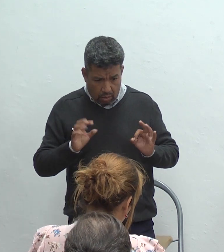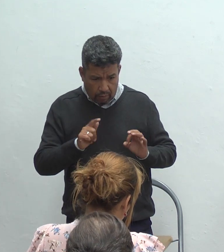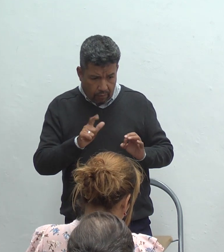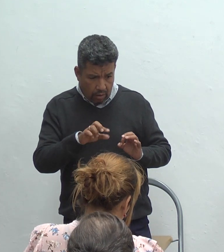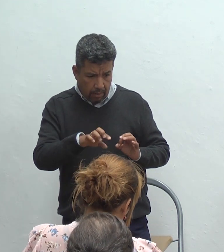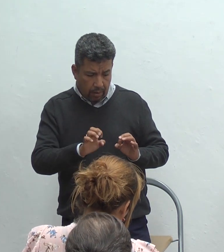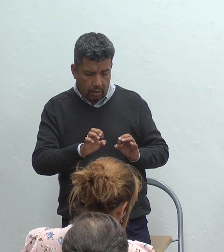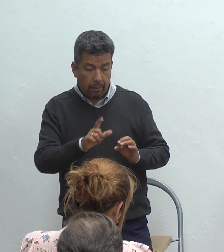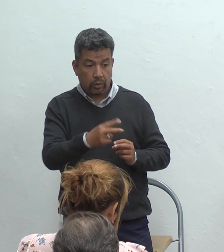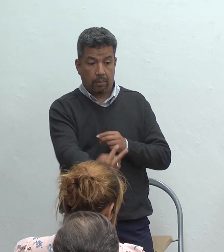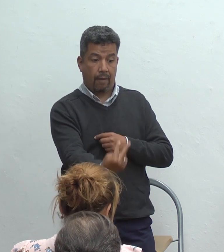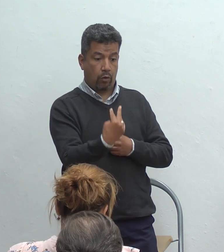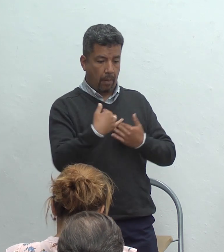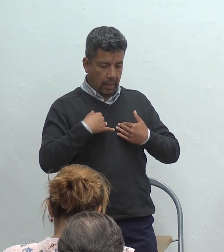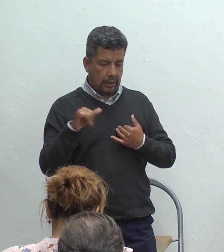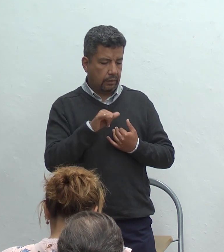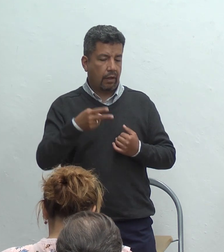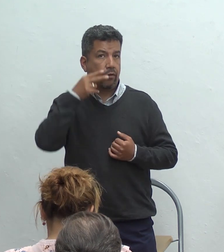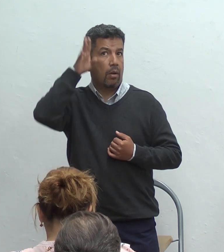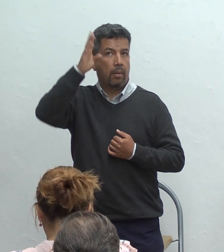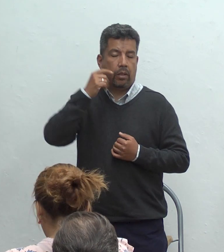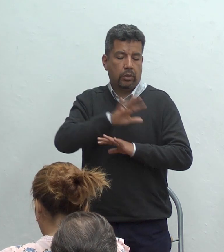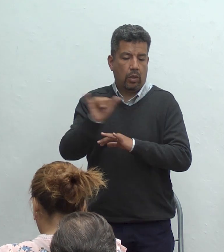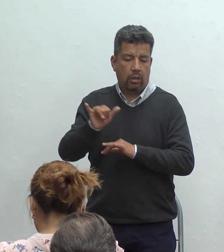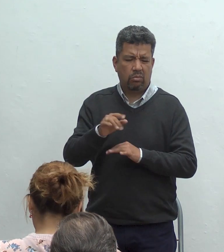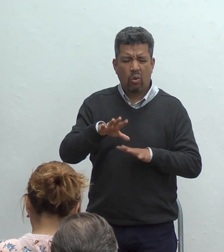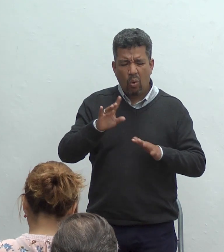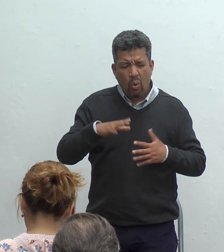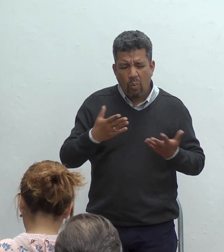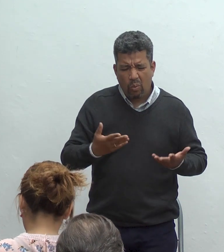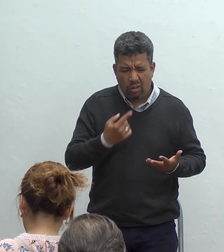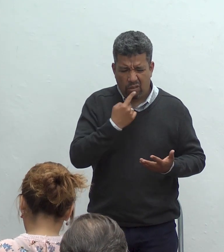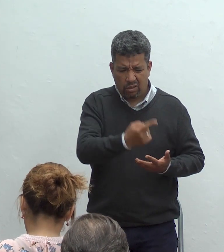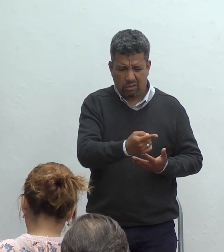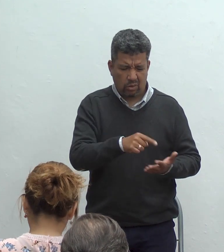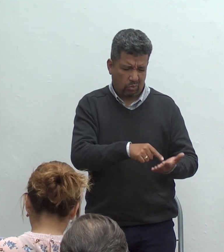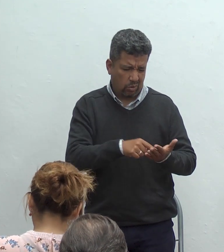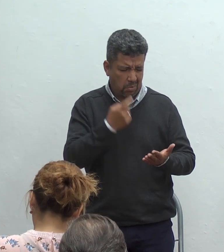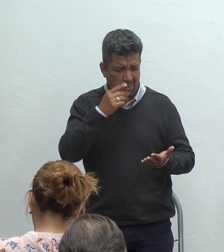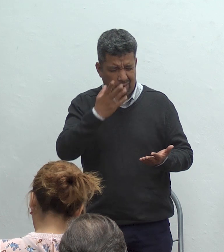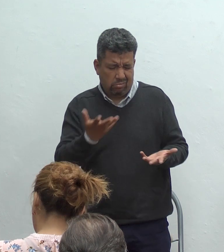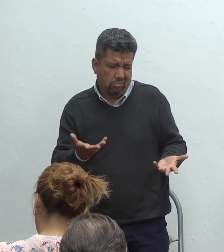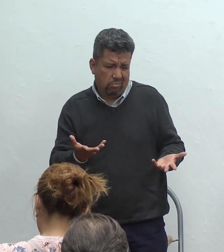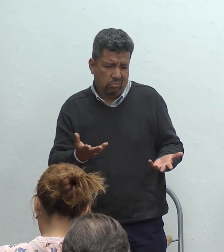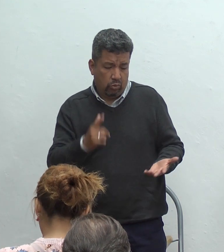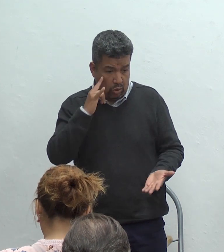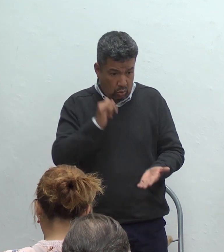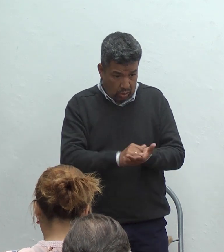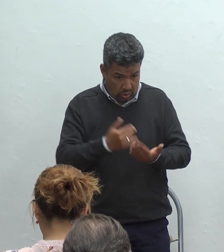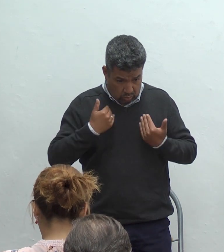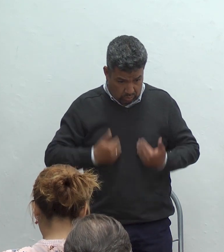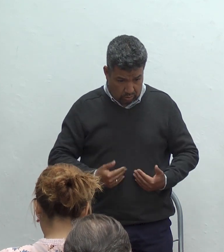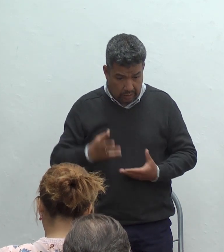Felipe. El que me ha visto a mí, ha visto al Padre. ¿Cómo pues dices tú, muéstranos al Padre? ¿No crees que yo